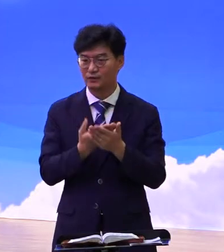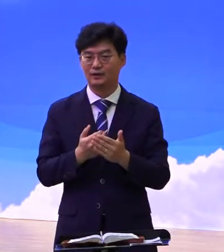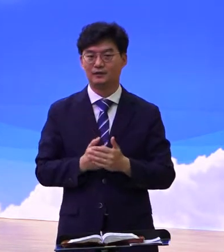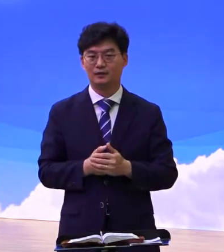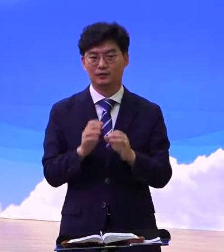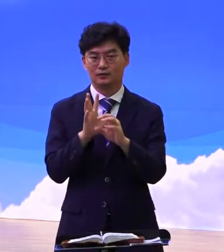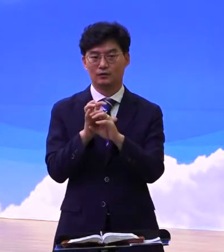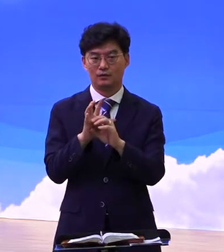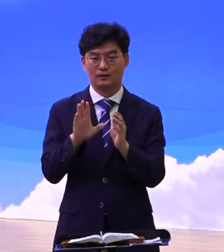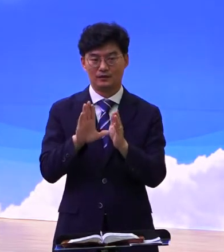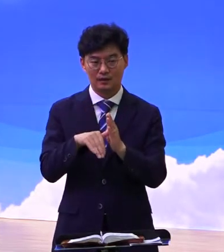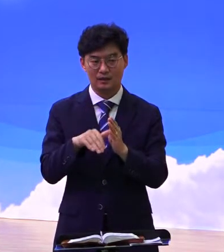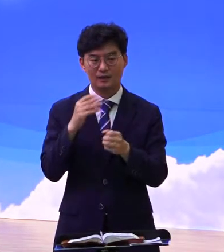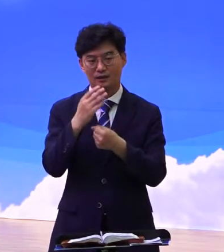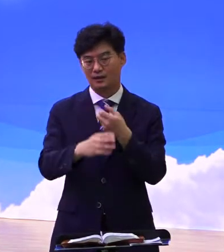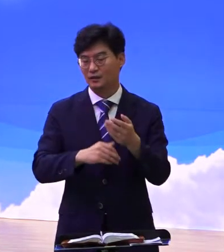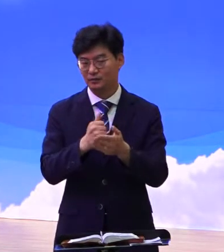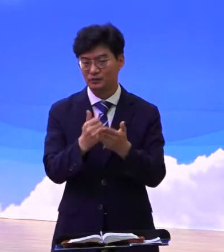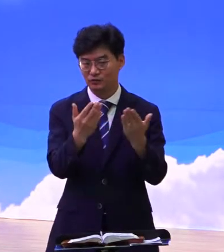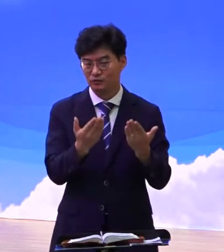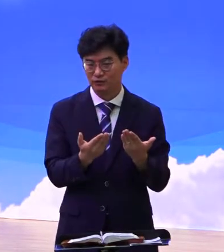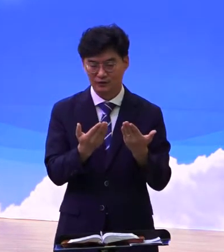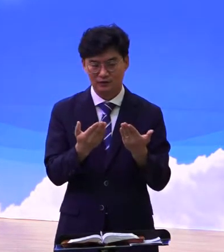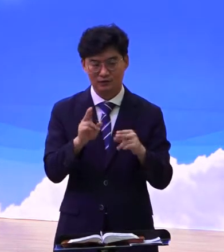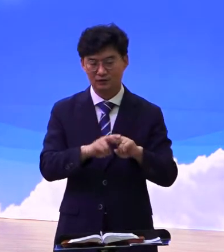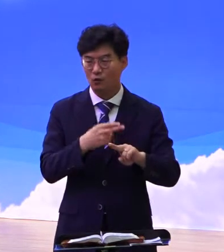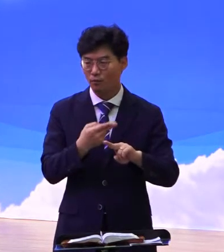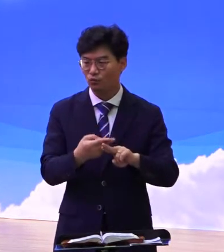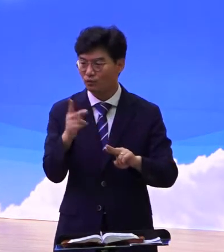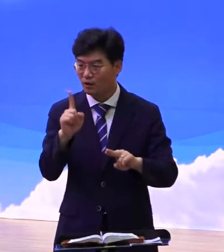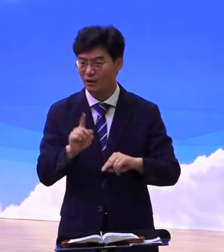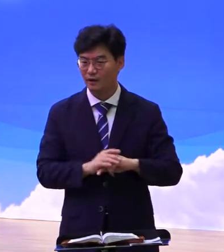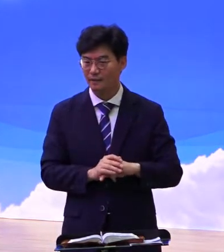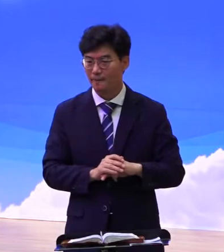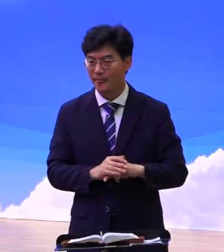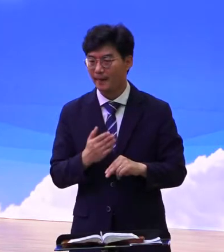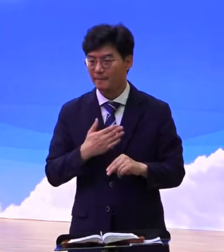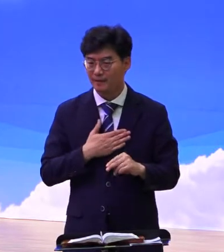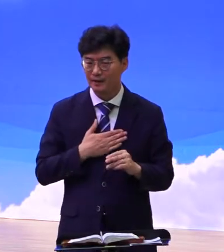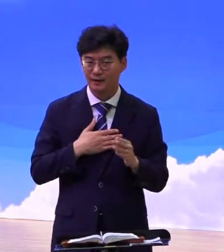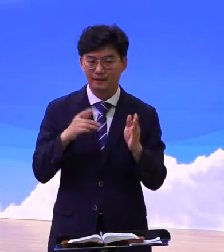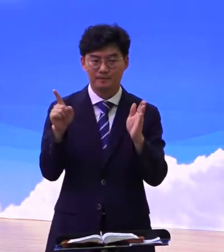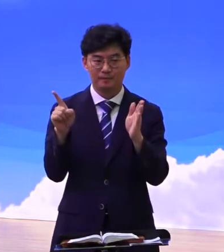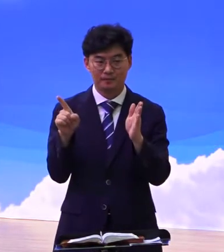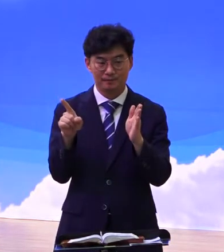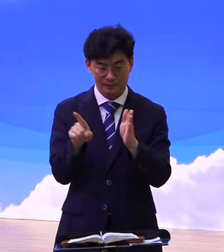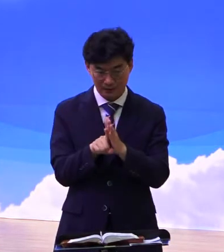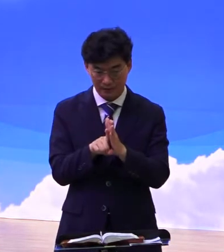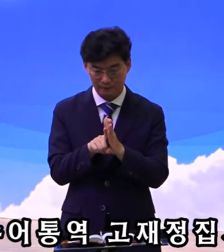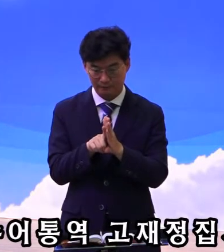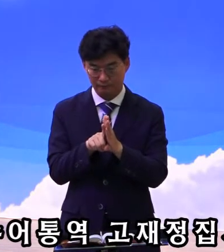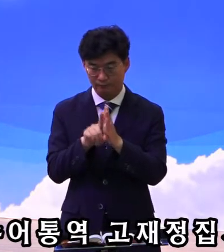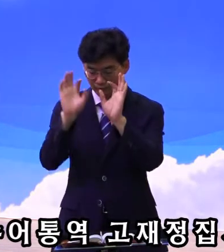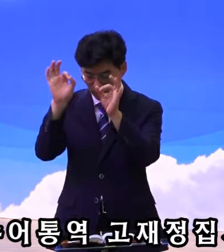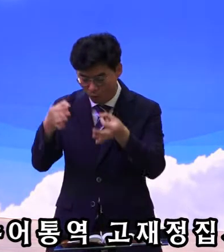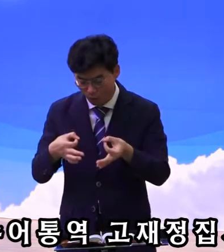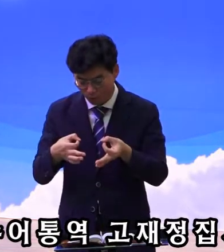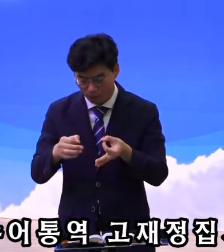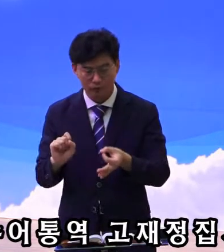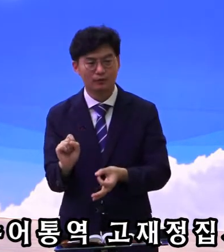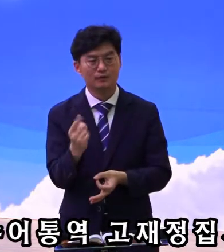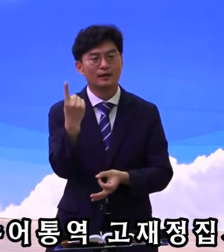코로나 시대에 하나님께서 우리에게 주신 선물이 있다면 그것은 우리들의 신앙의 현 주소를